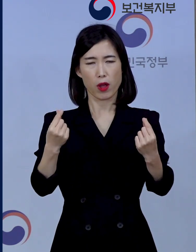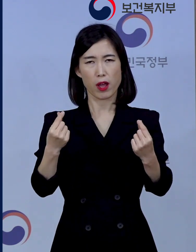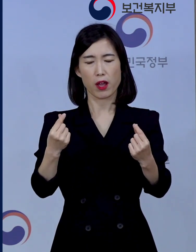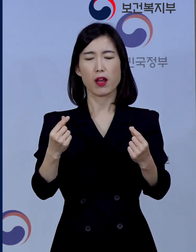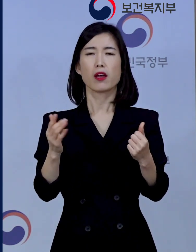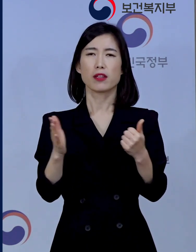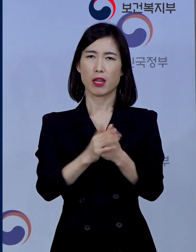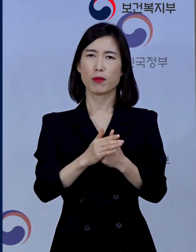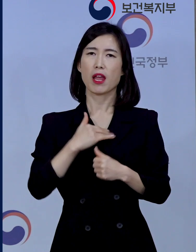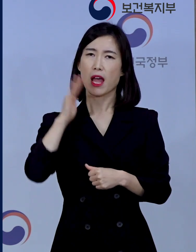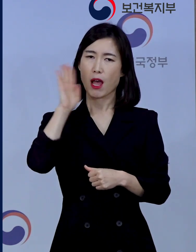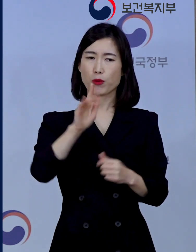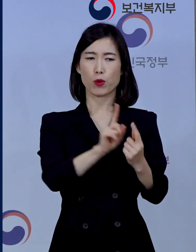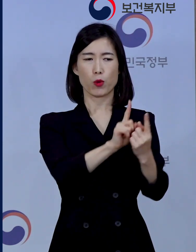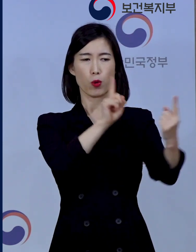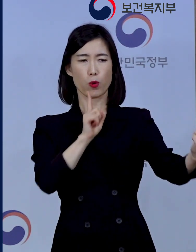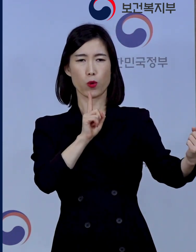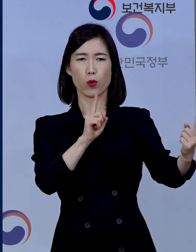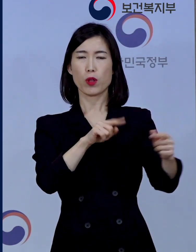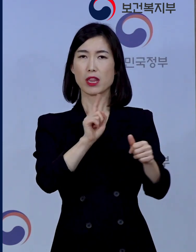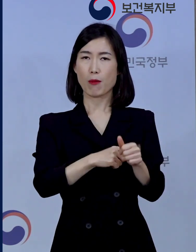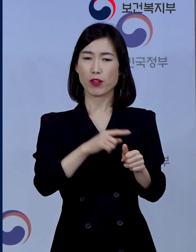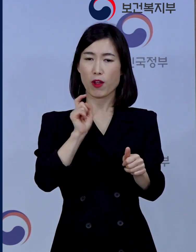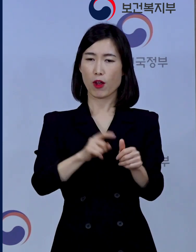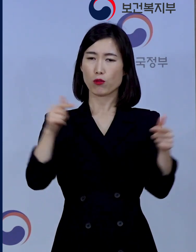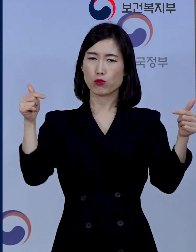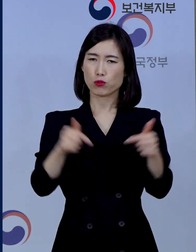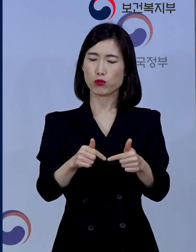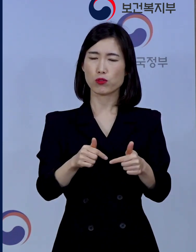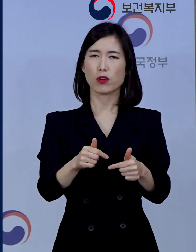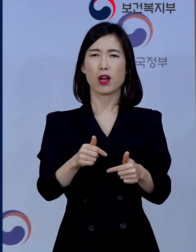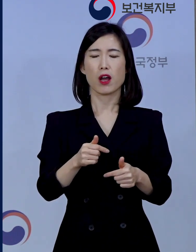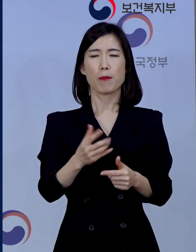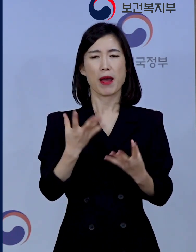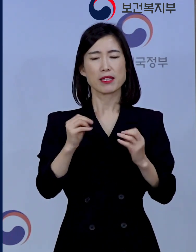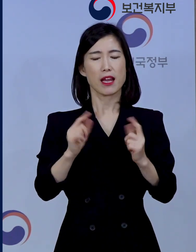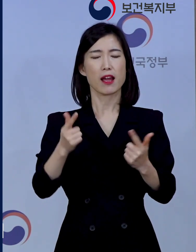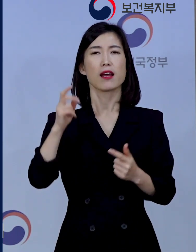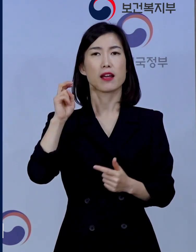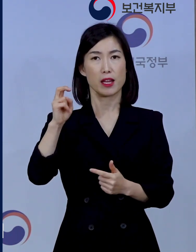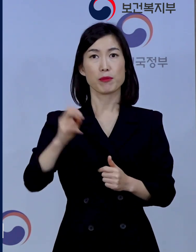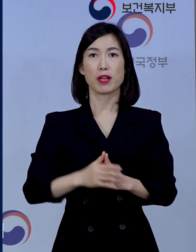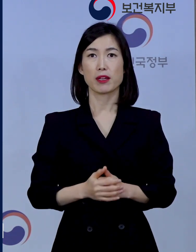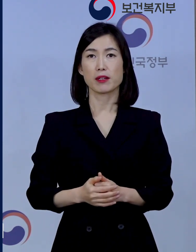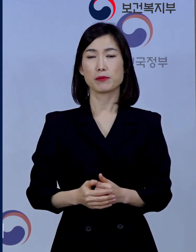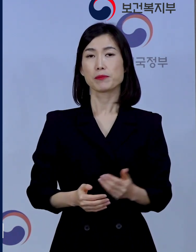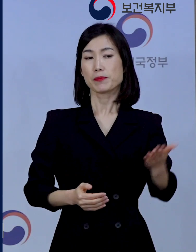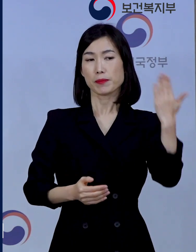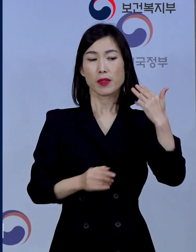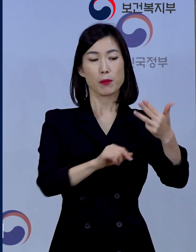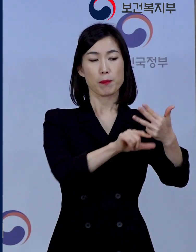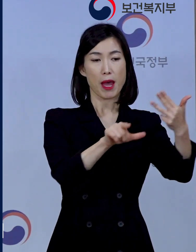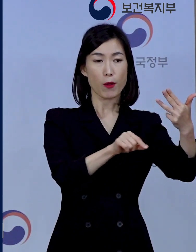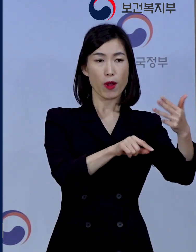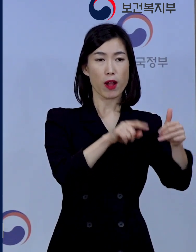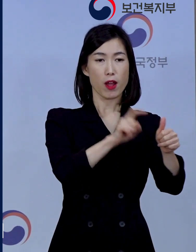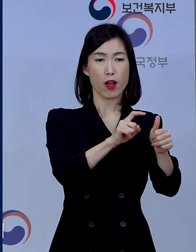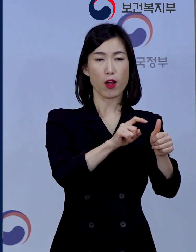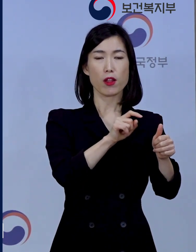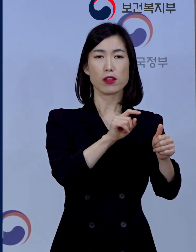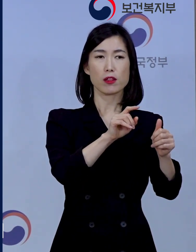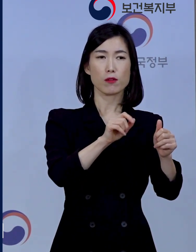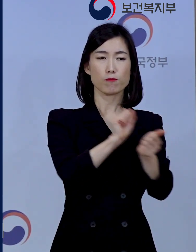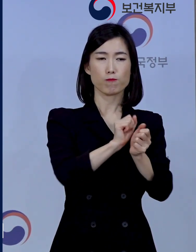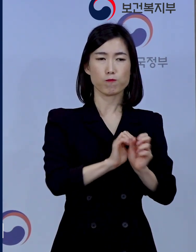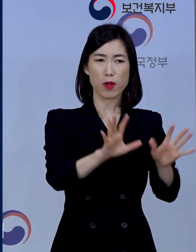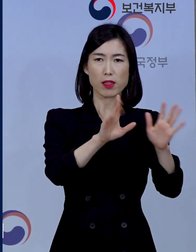있으며 앞으로도 효과가 제한적일 가능성이 큽니다. 지난 8월과 달리 이번 유행은